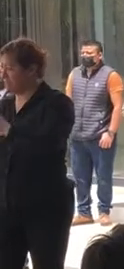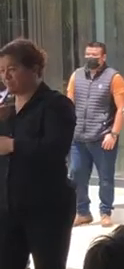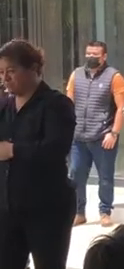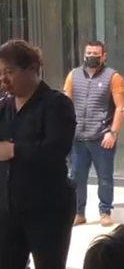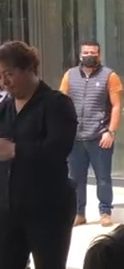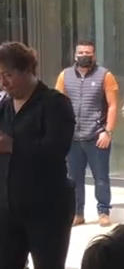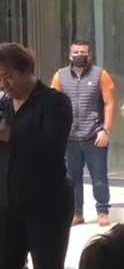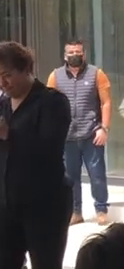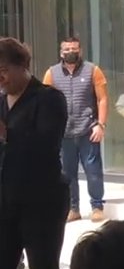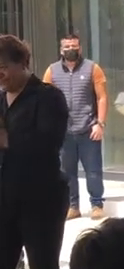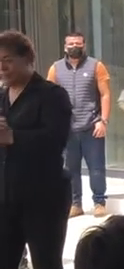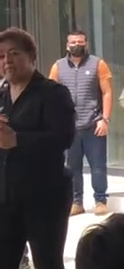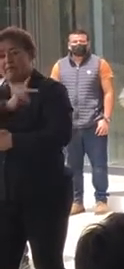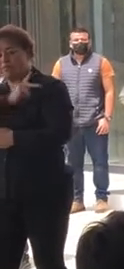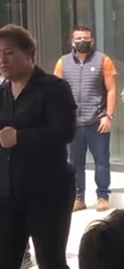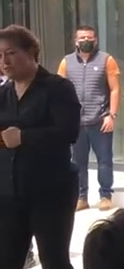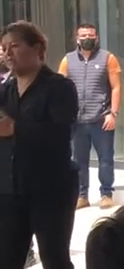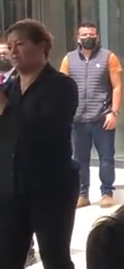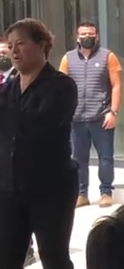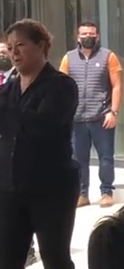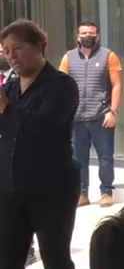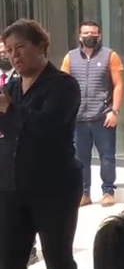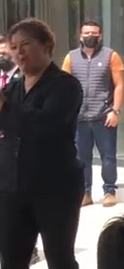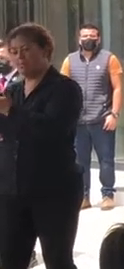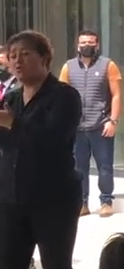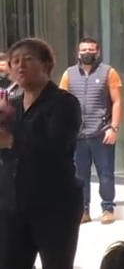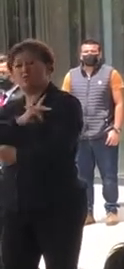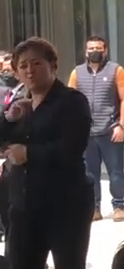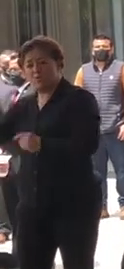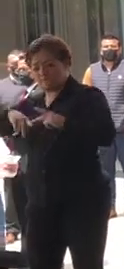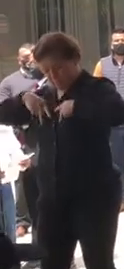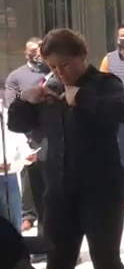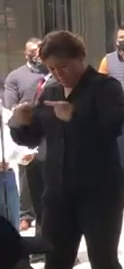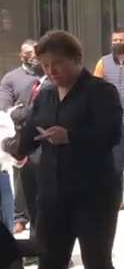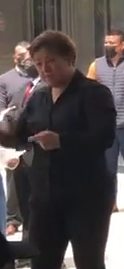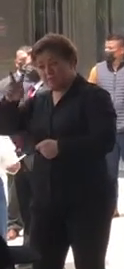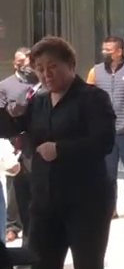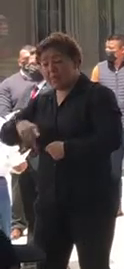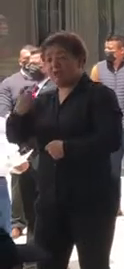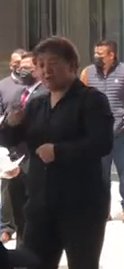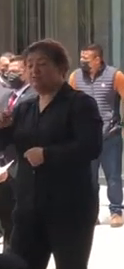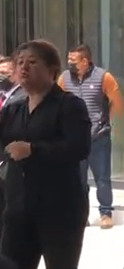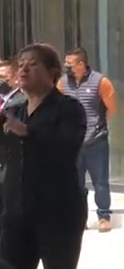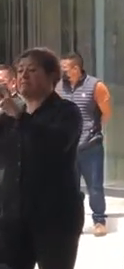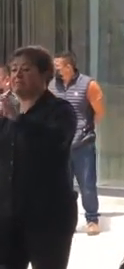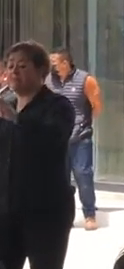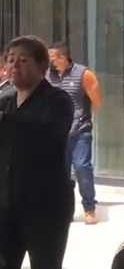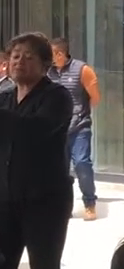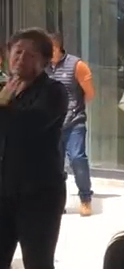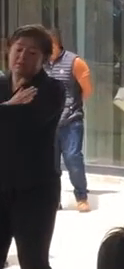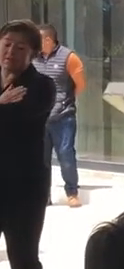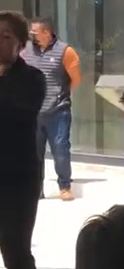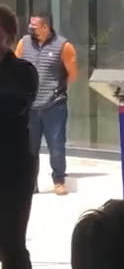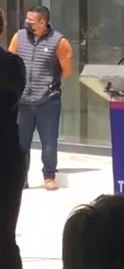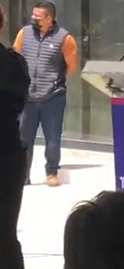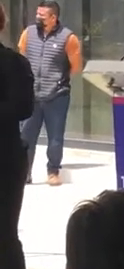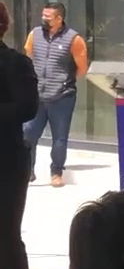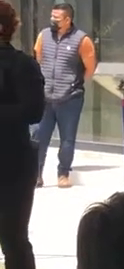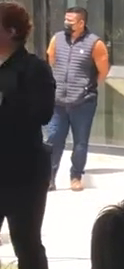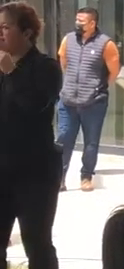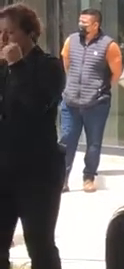a todas y todos por su apoyo y sensibilidad frente a estos temas de prevención y esto es cierto